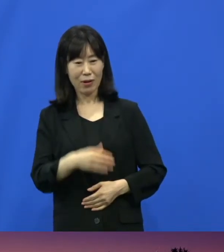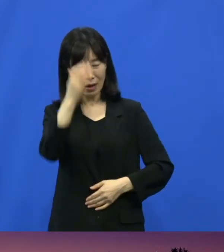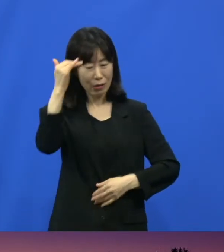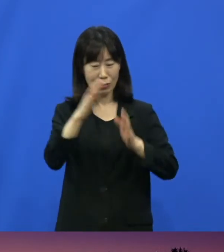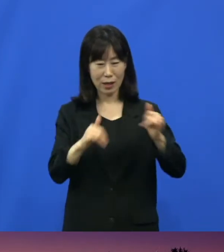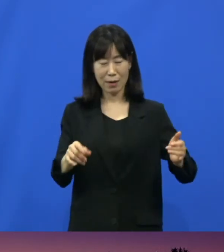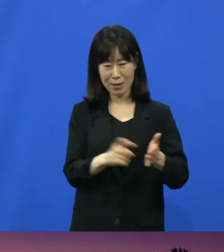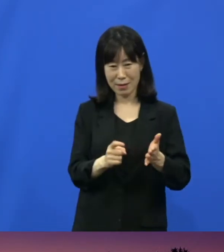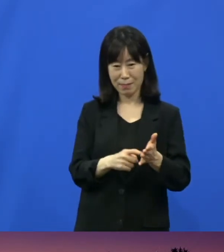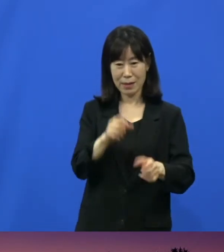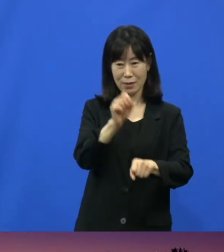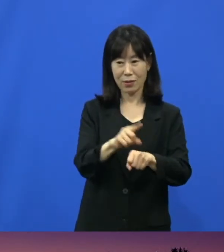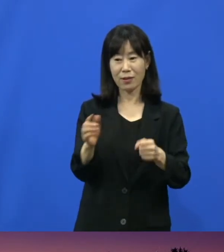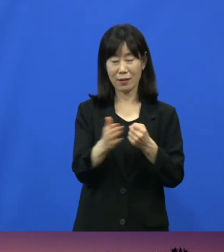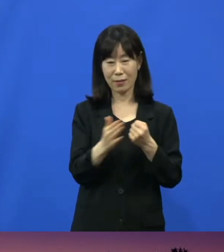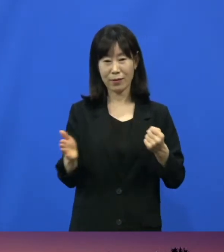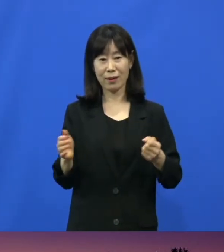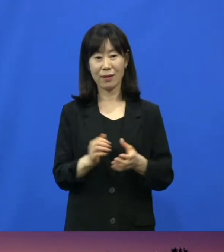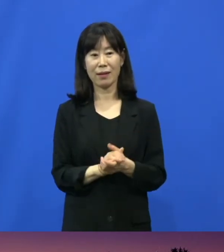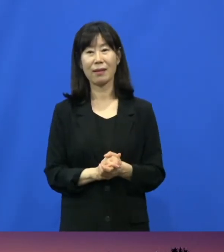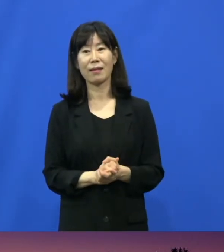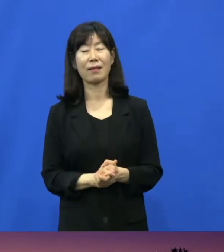여러분, 조급증은 정신병을 만들어낸 요인 중에 하나예요.